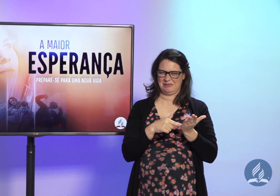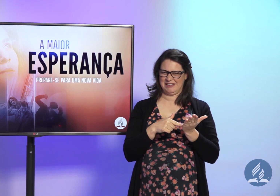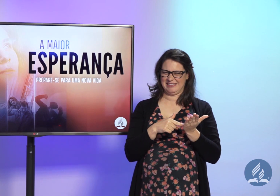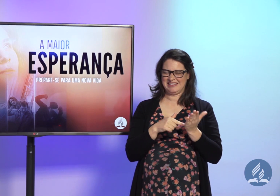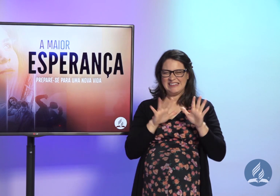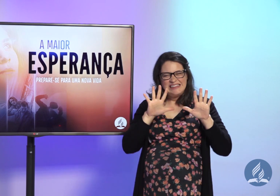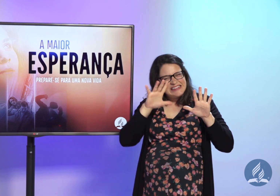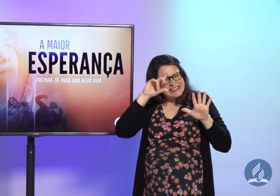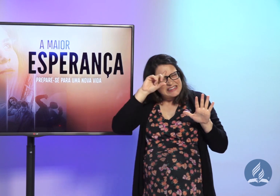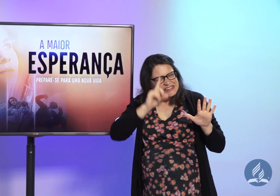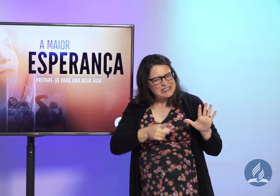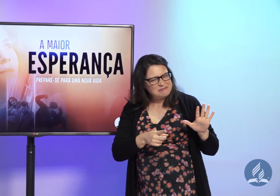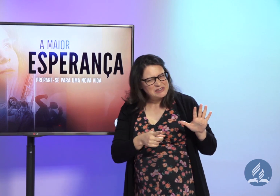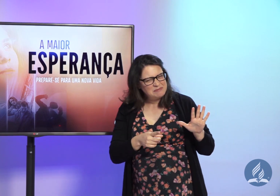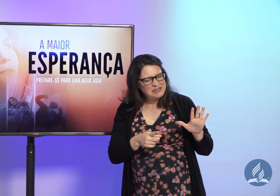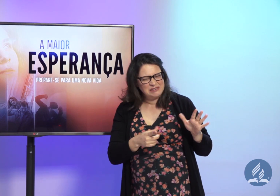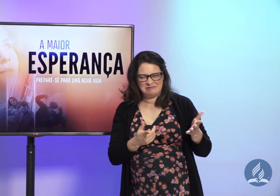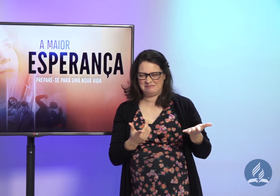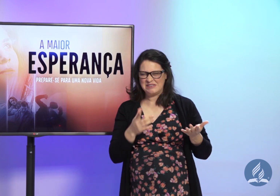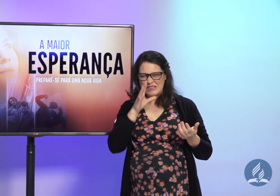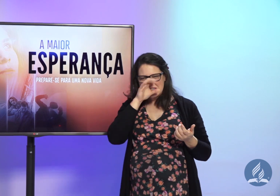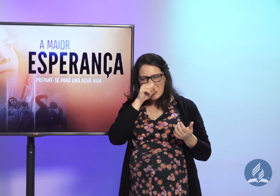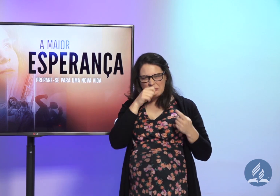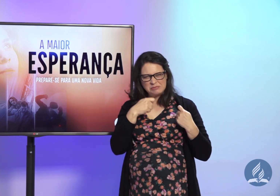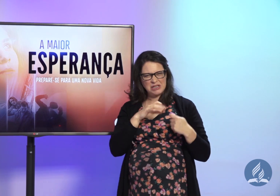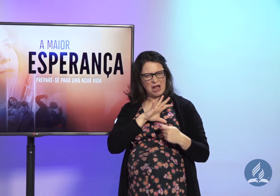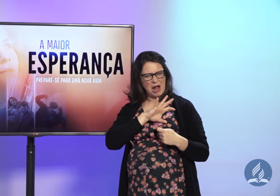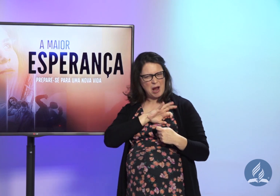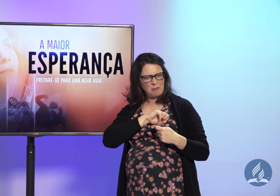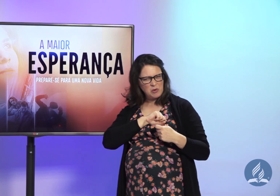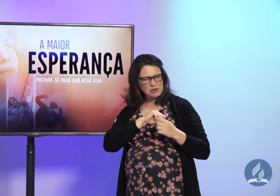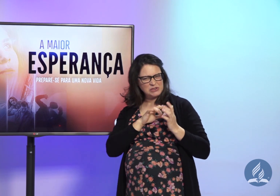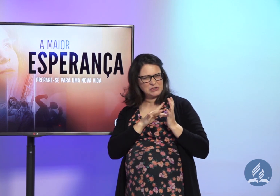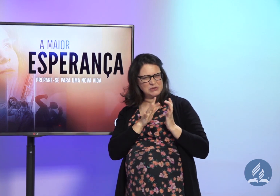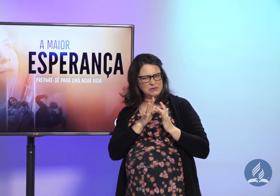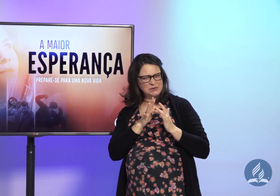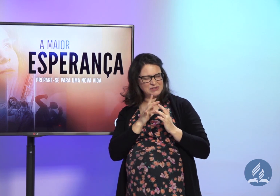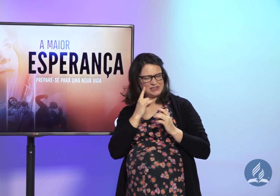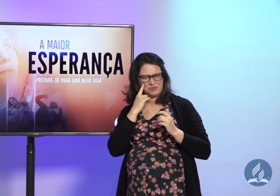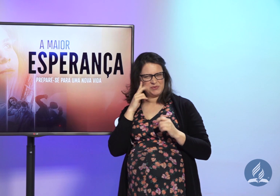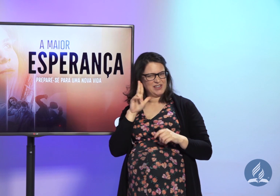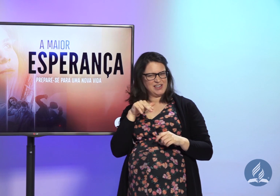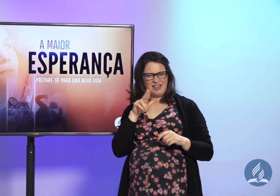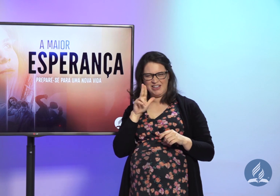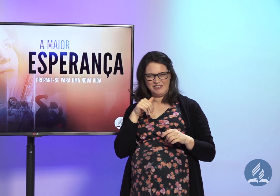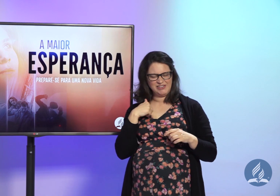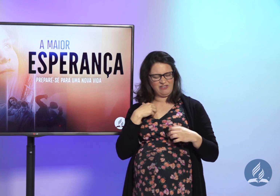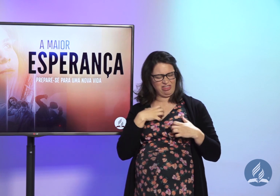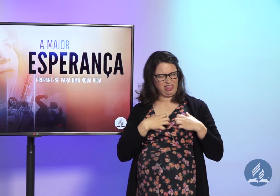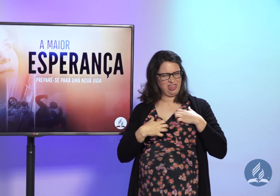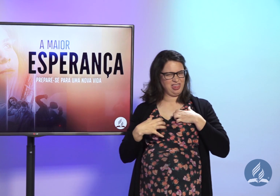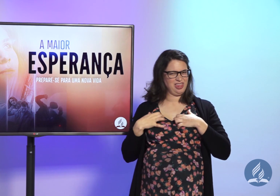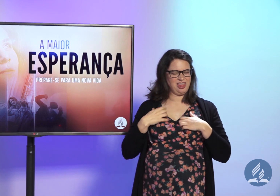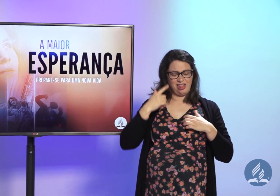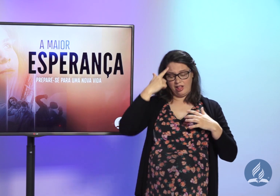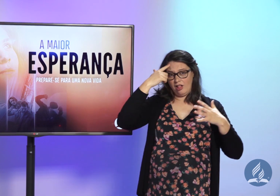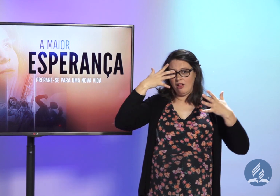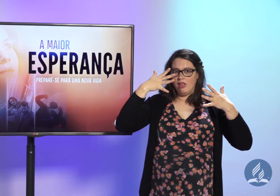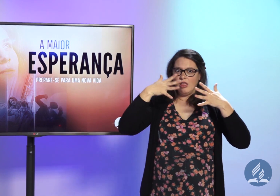de Janeiro, aquilo ficou incomodando o pensamento dele sobre o sábado. Ele nunca tinha ouvido falar sobre o sábado e